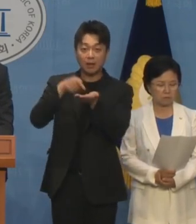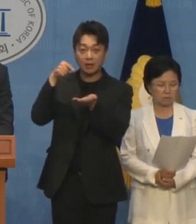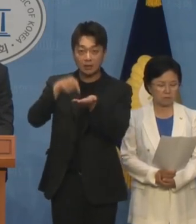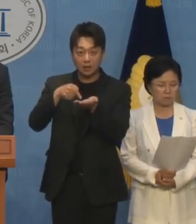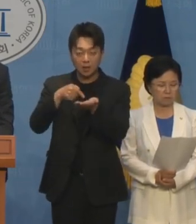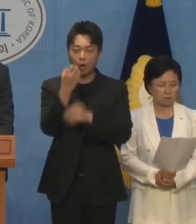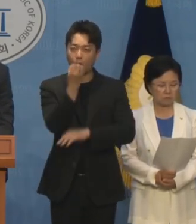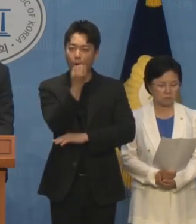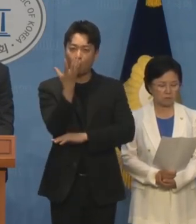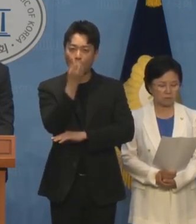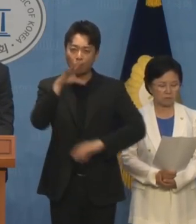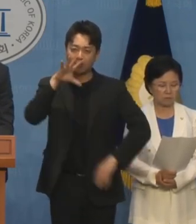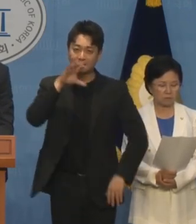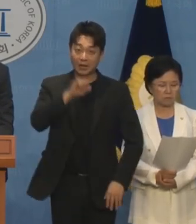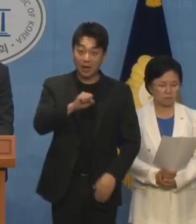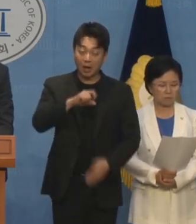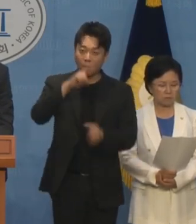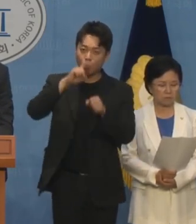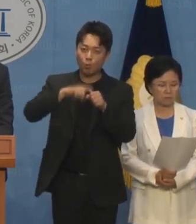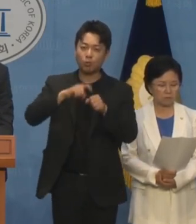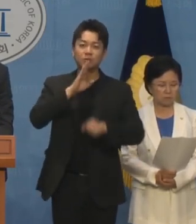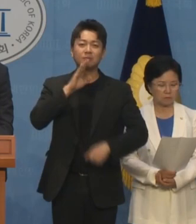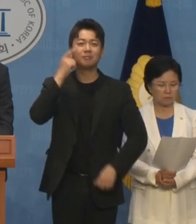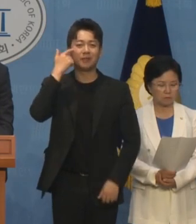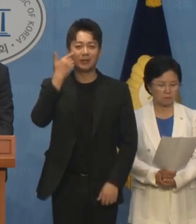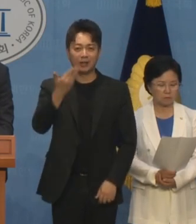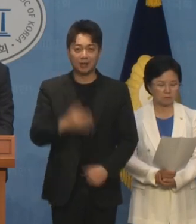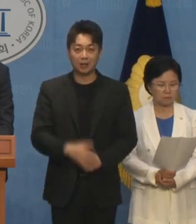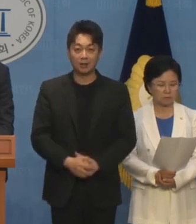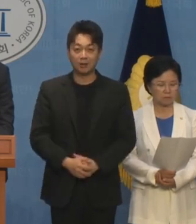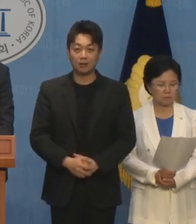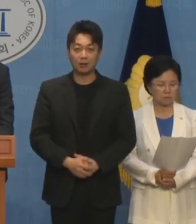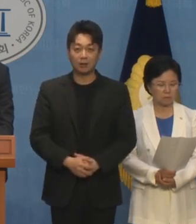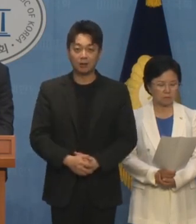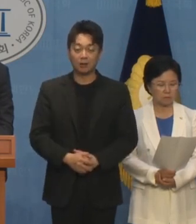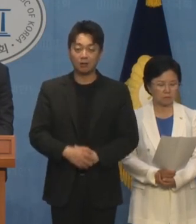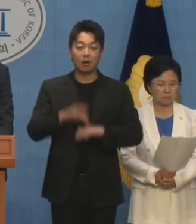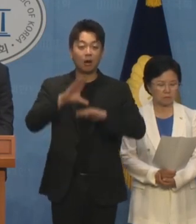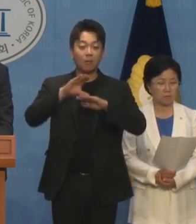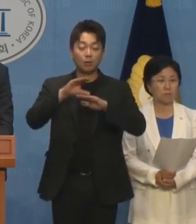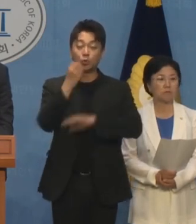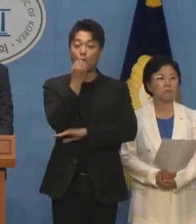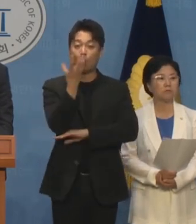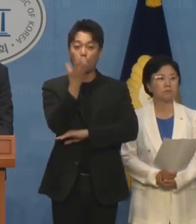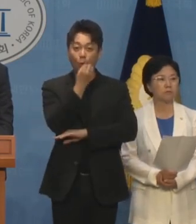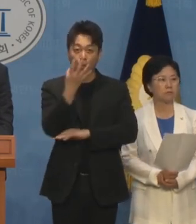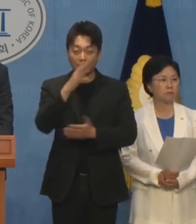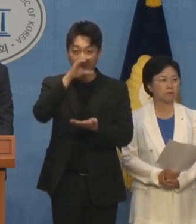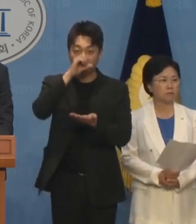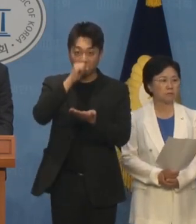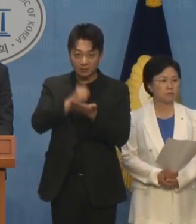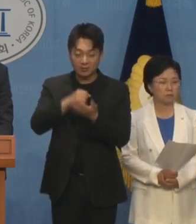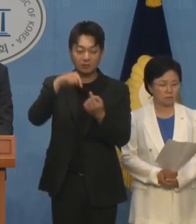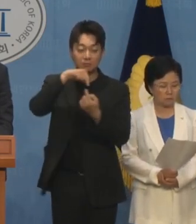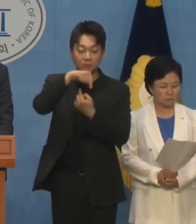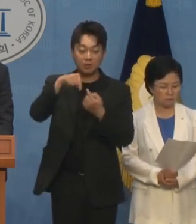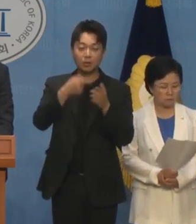장악입니까? 언론 정상화 3+1법으로 언론 개혁까지 이행하겠습니다.